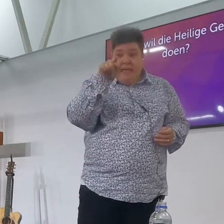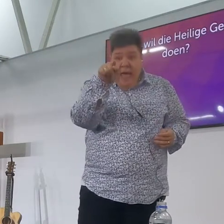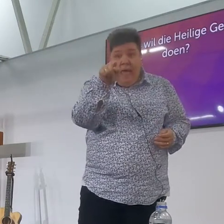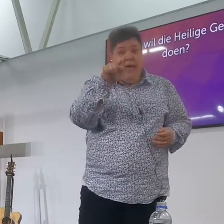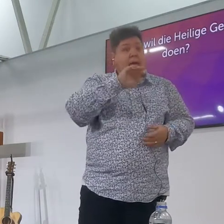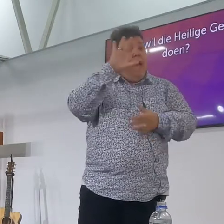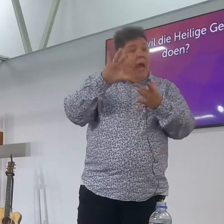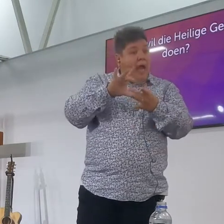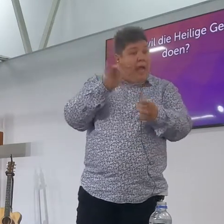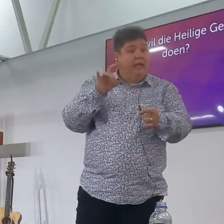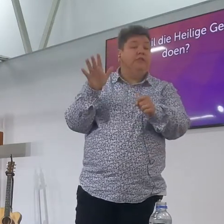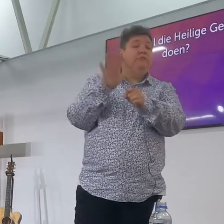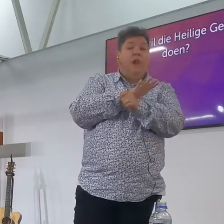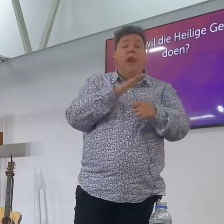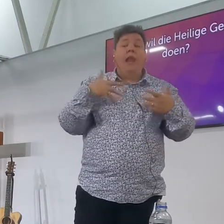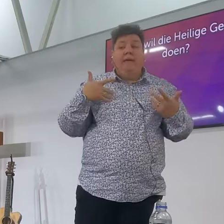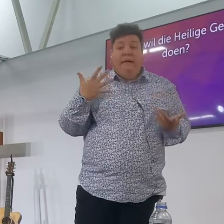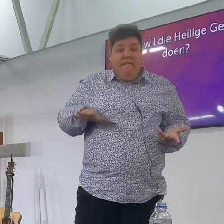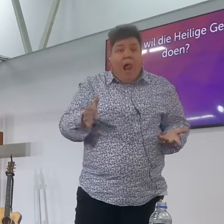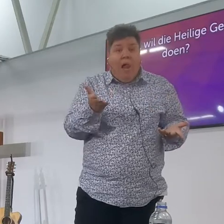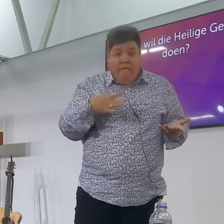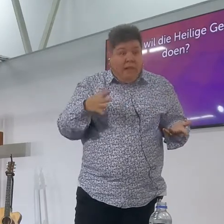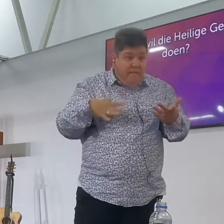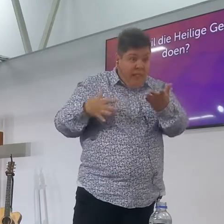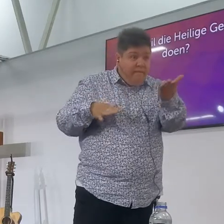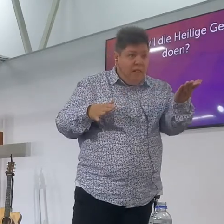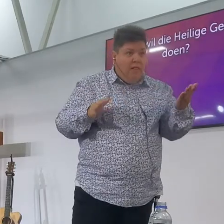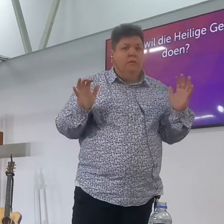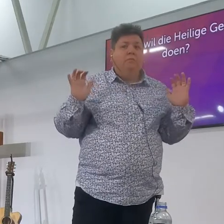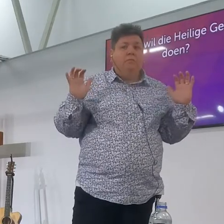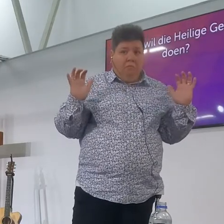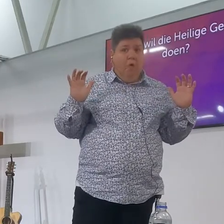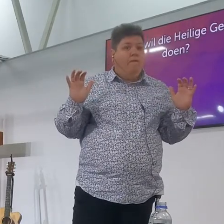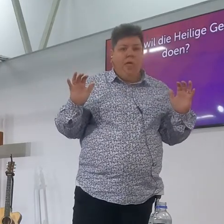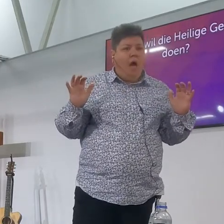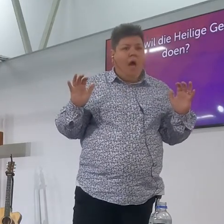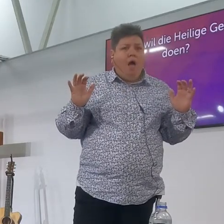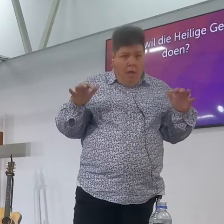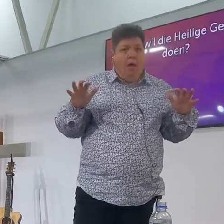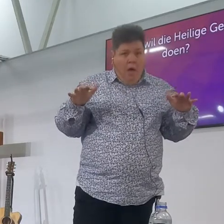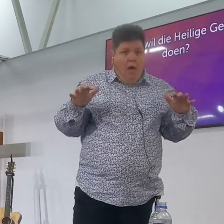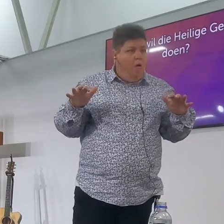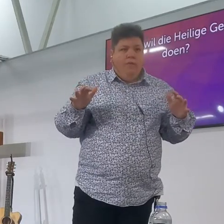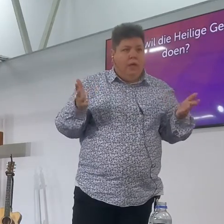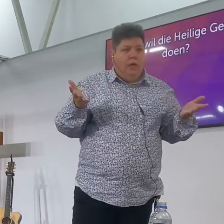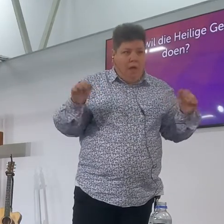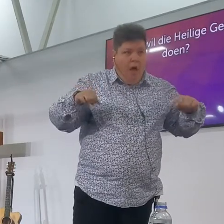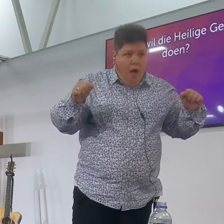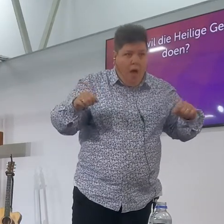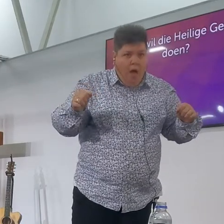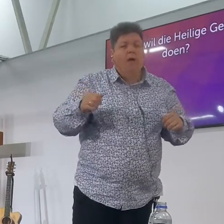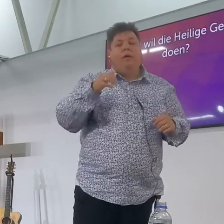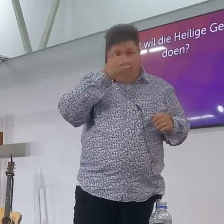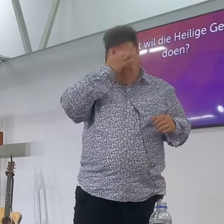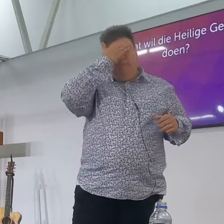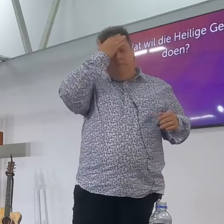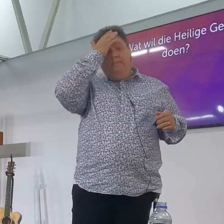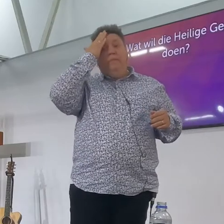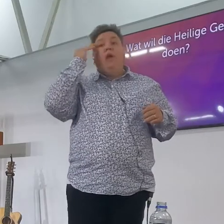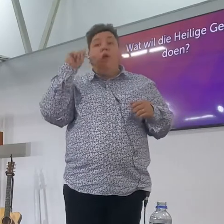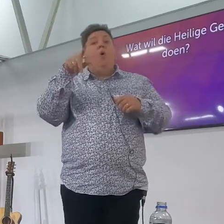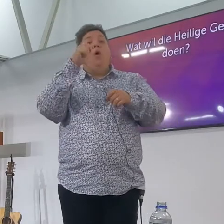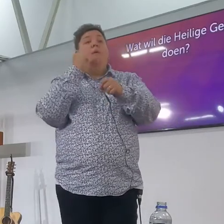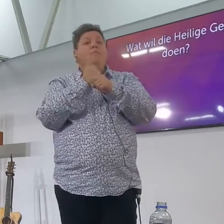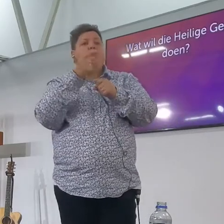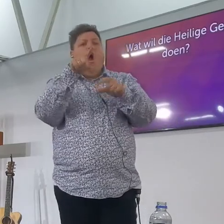Wil jy vanoggend 'n geesvervulde lewe lei? Dis nie baie convincing nie. Wil jy 'n geesvervulde lewe lei? Ja, nou vind